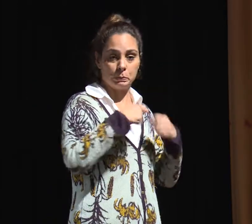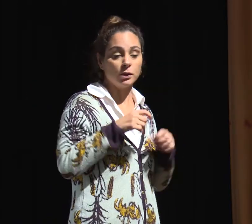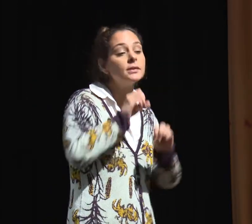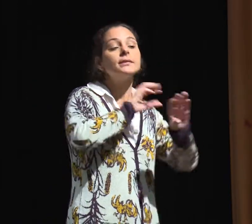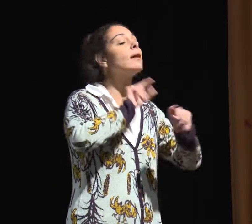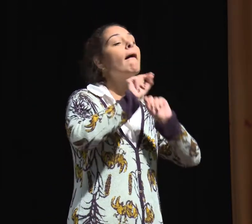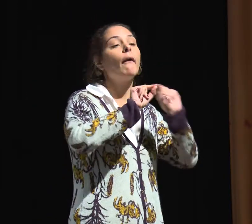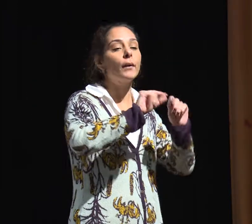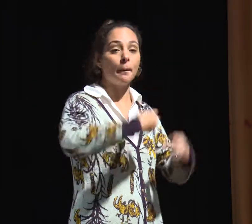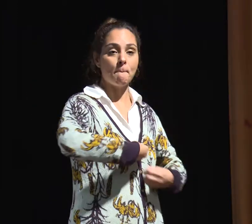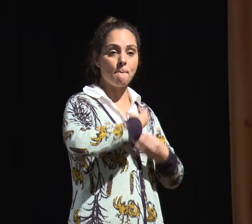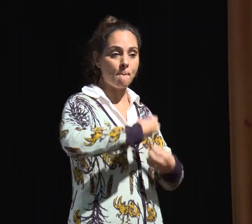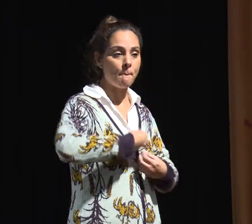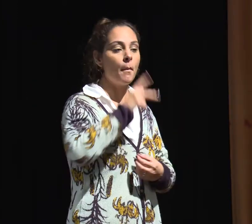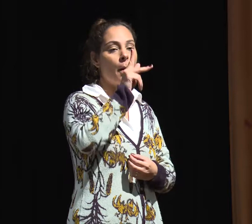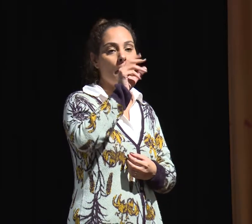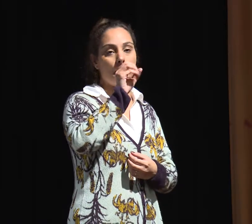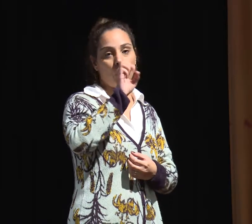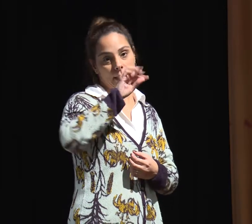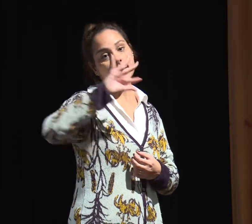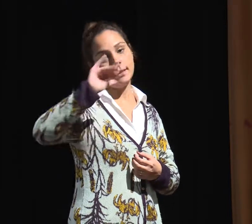E o conteúdo que eu preciso ensinar é poesia.